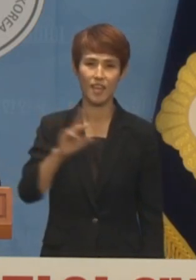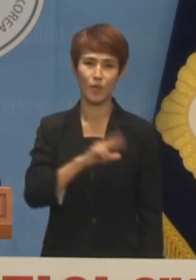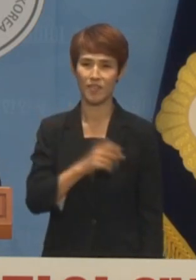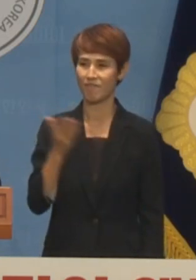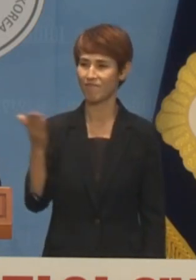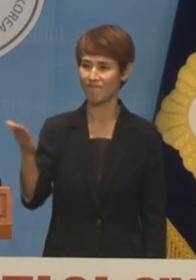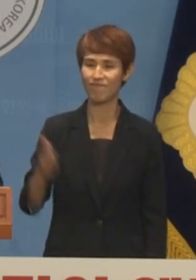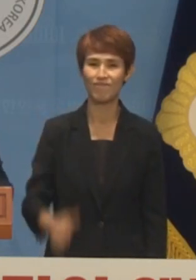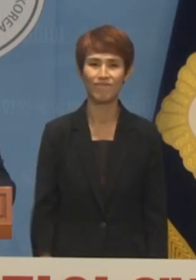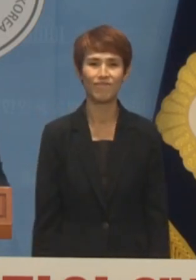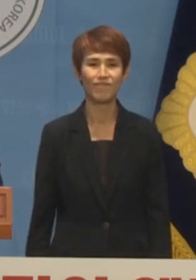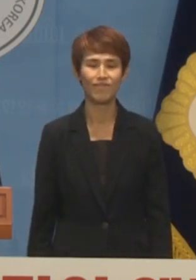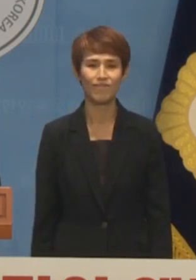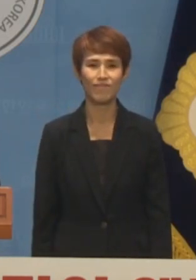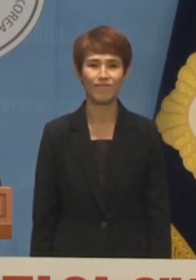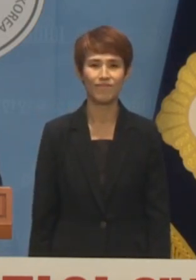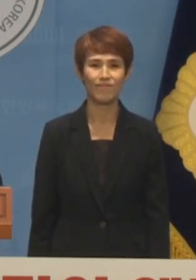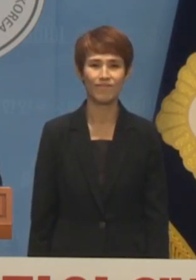계십니다.